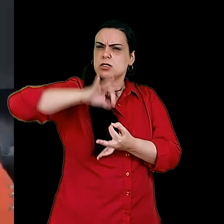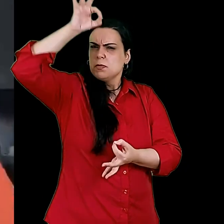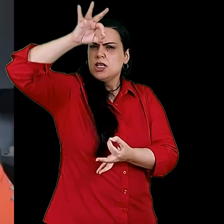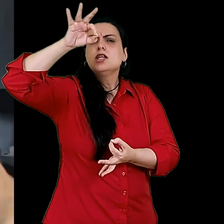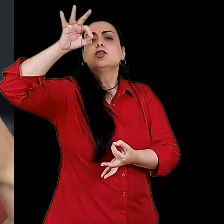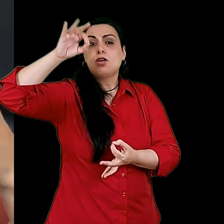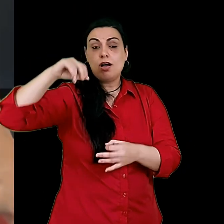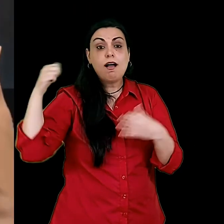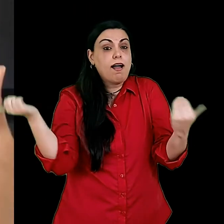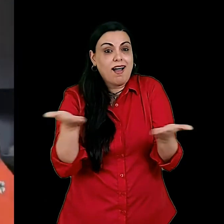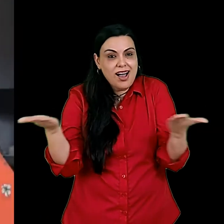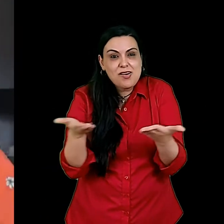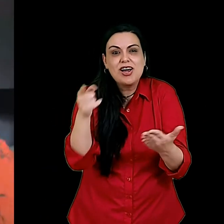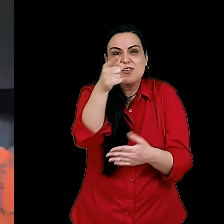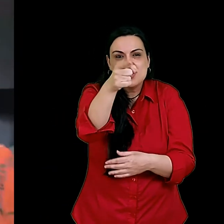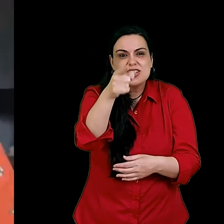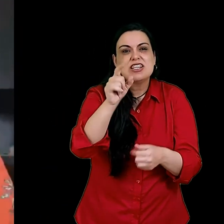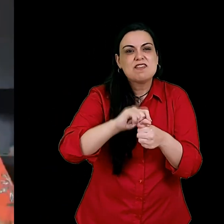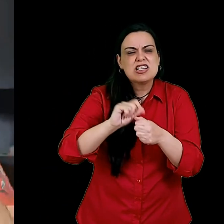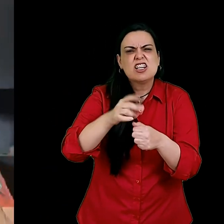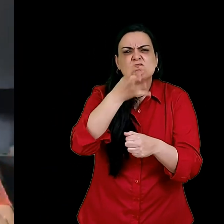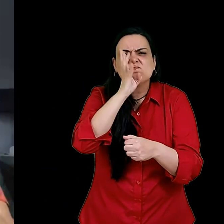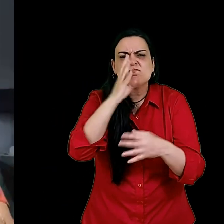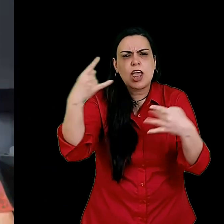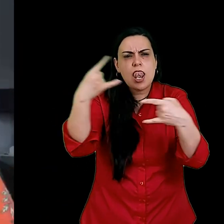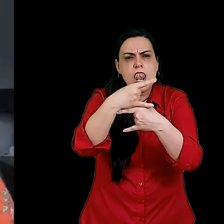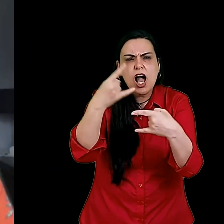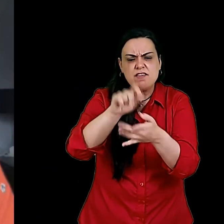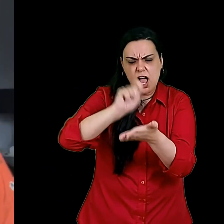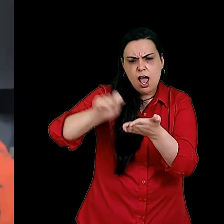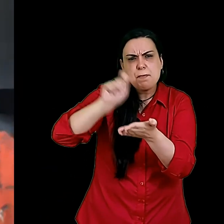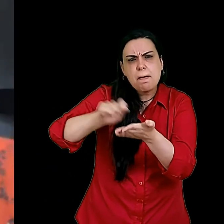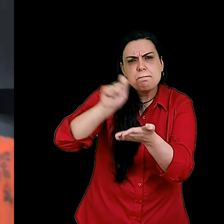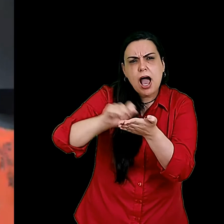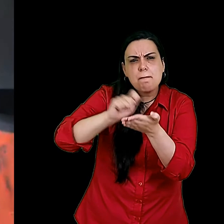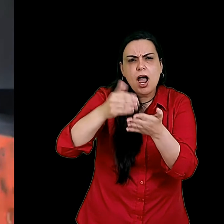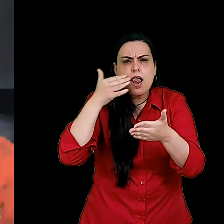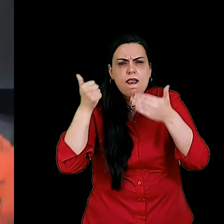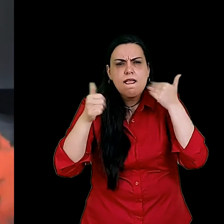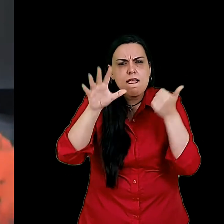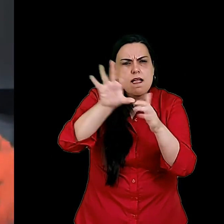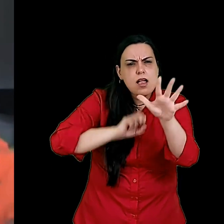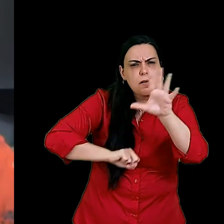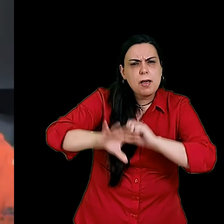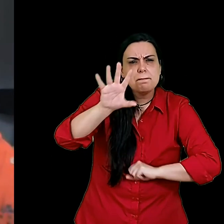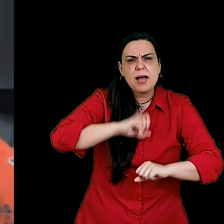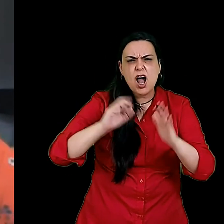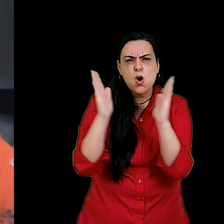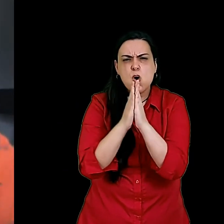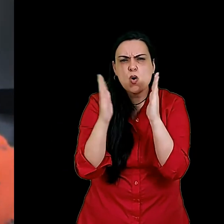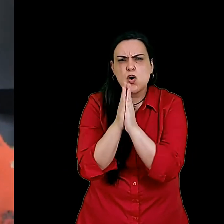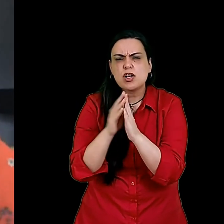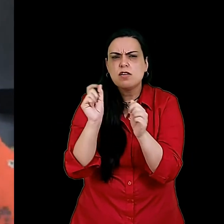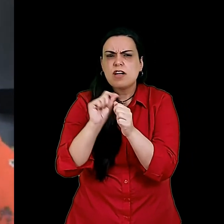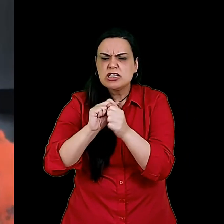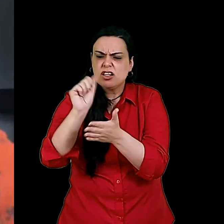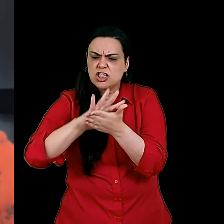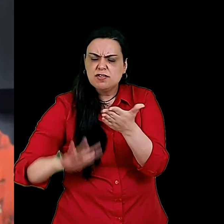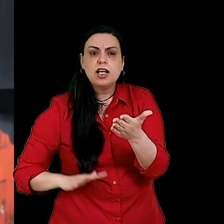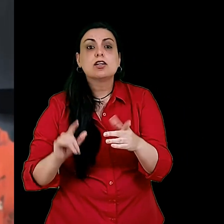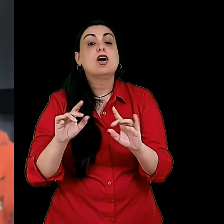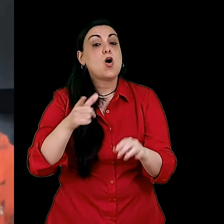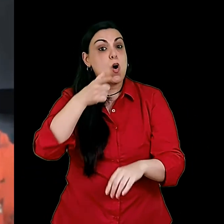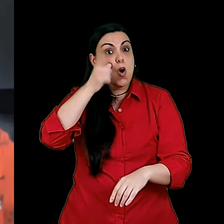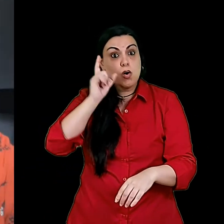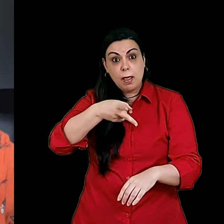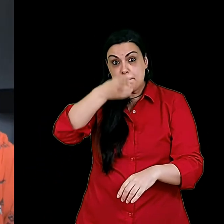emocional, preparo espiritual. O que vocês estão fazendo agora? Seguindo a live, anotando, fazendo as tarefas, entrando no movimento,